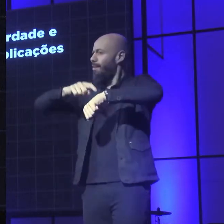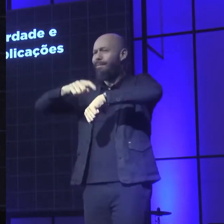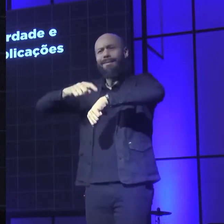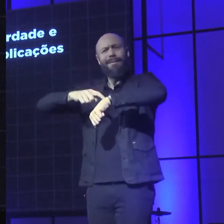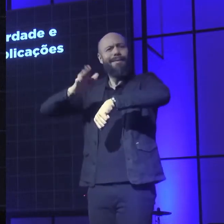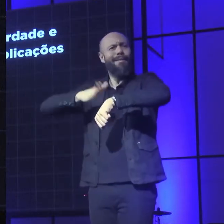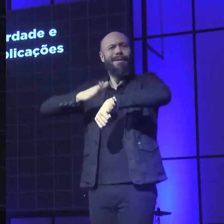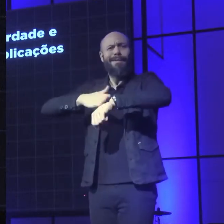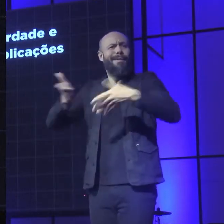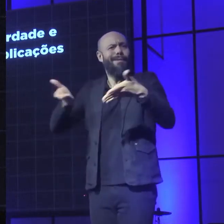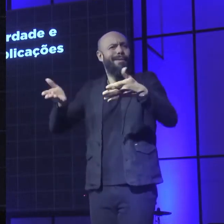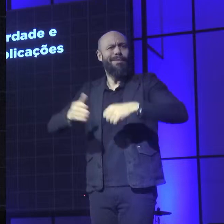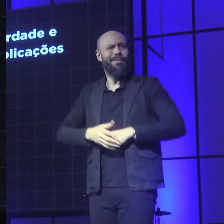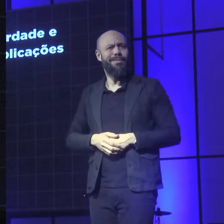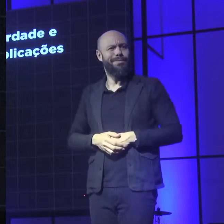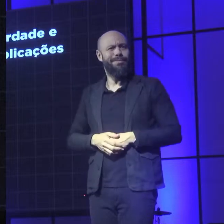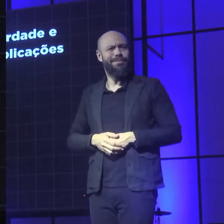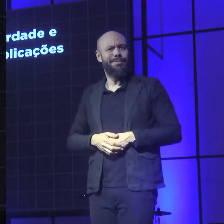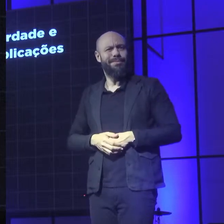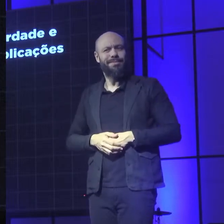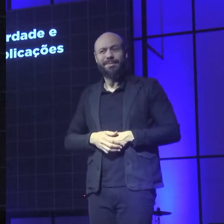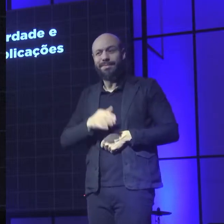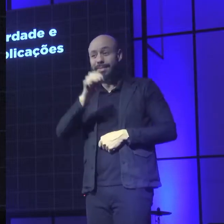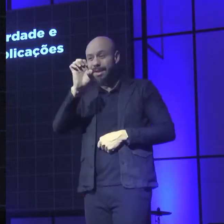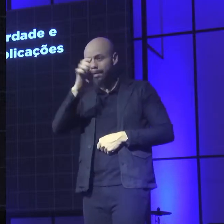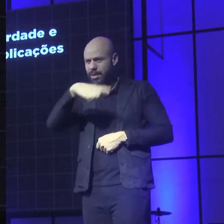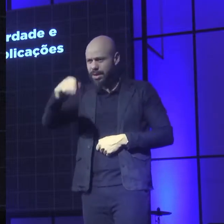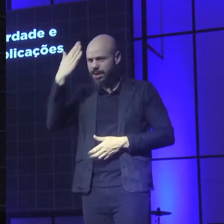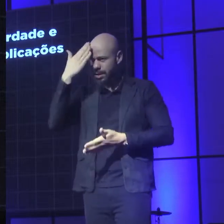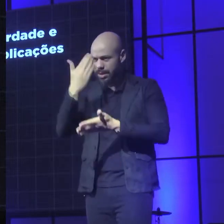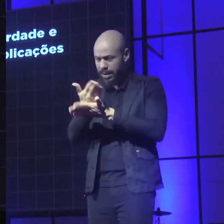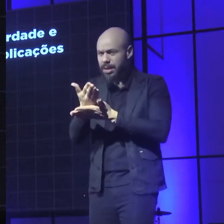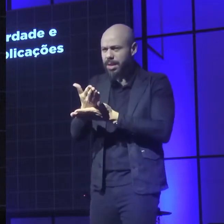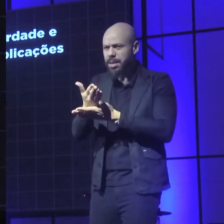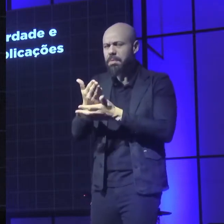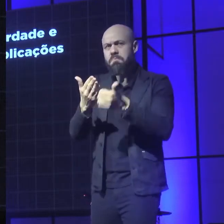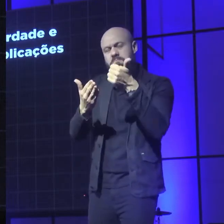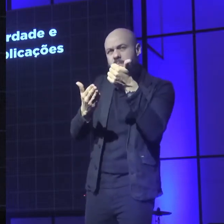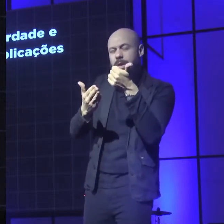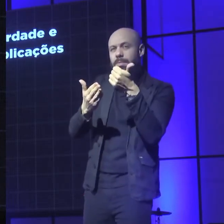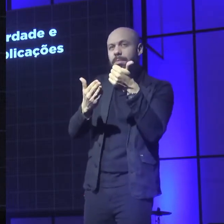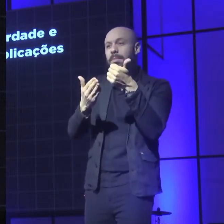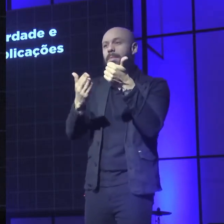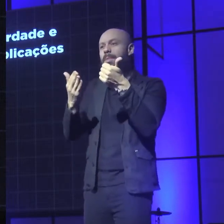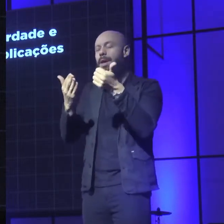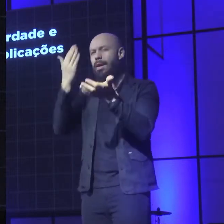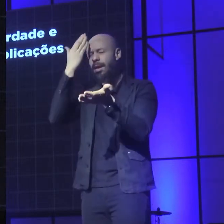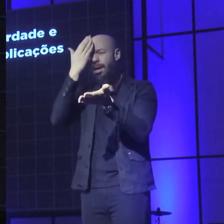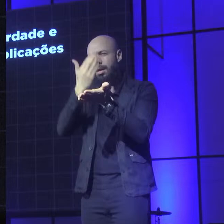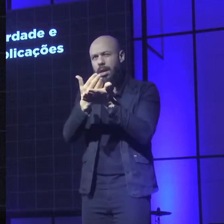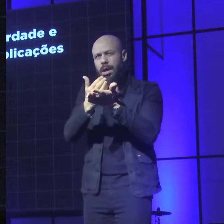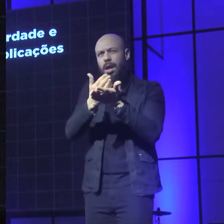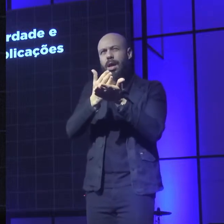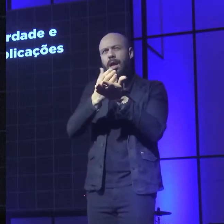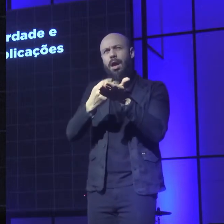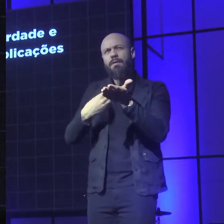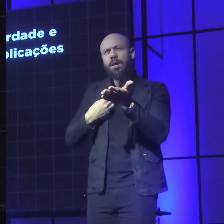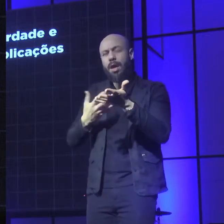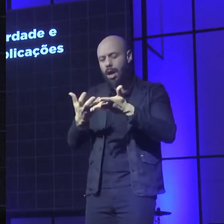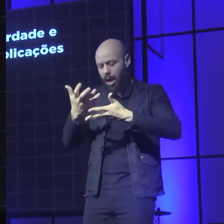verdade, isso tem uma implicação que começa a mudar a sua vida agora. Eu